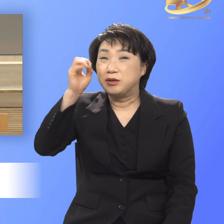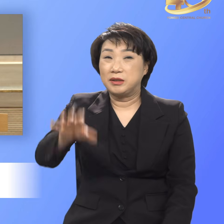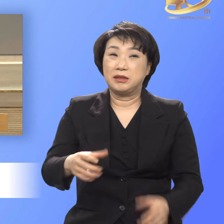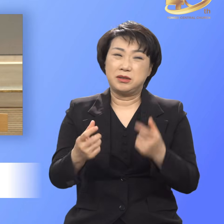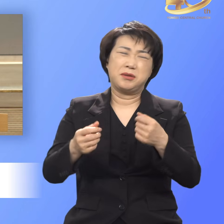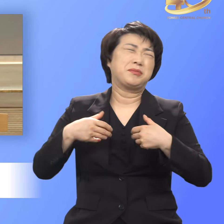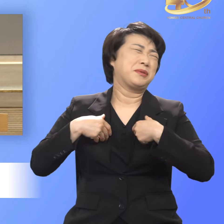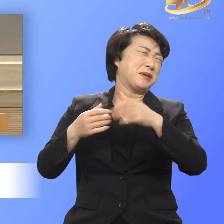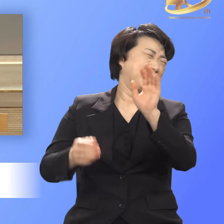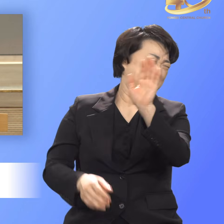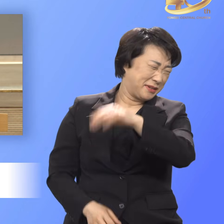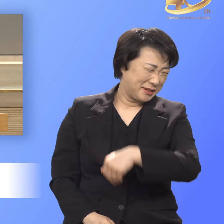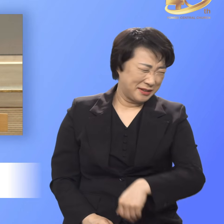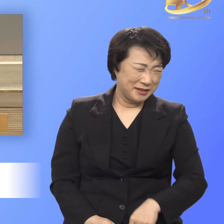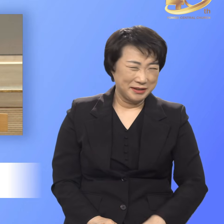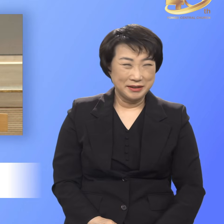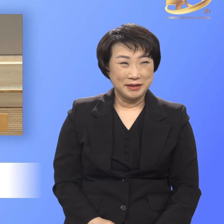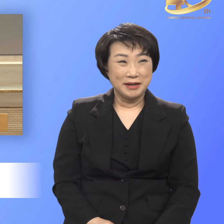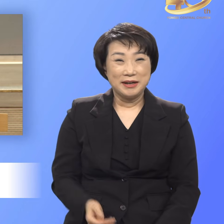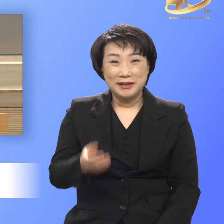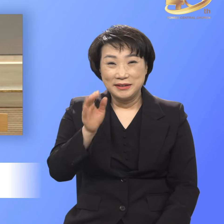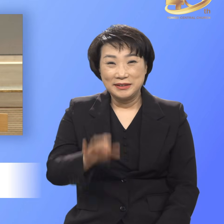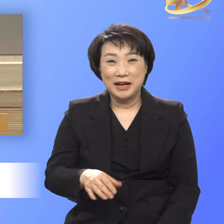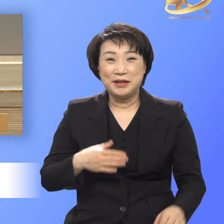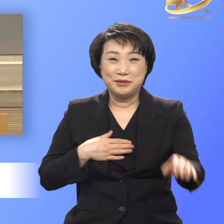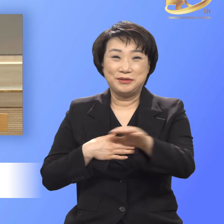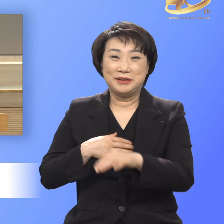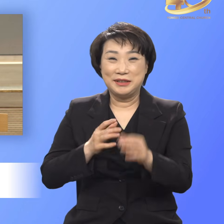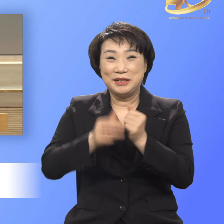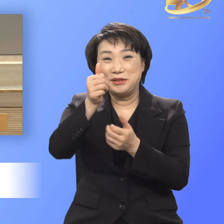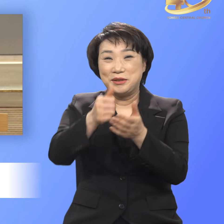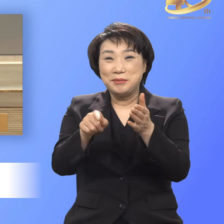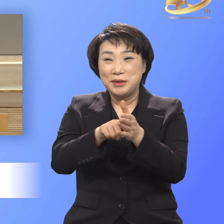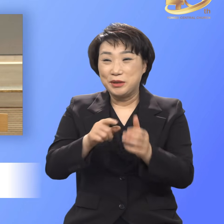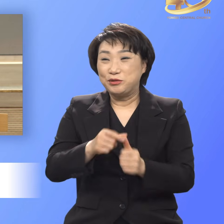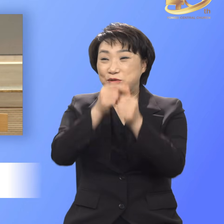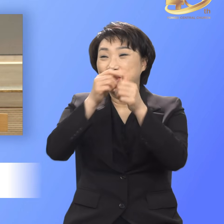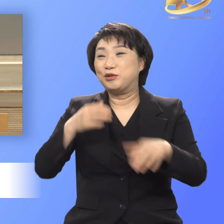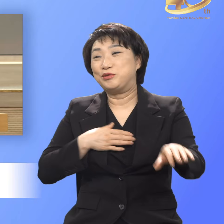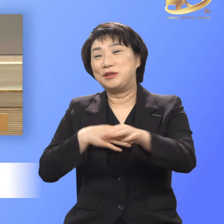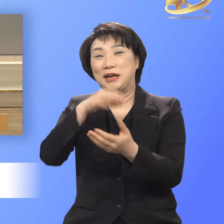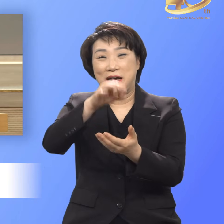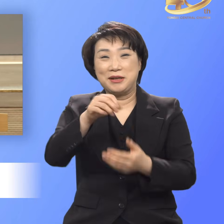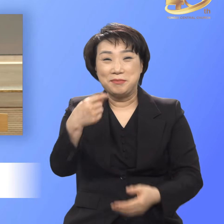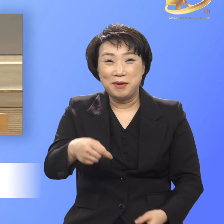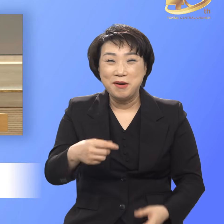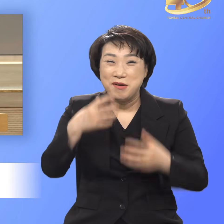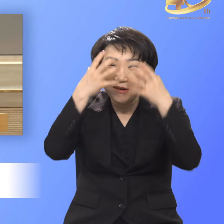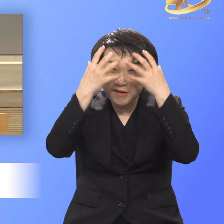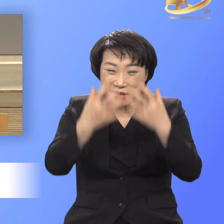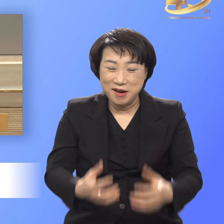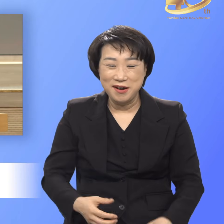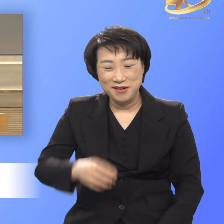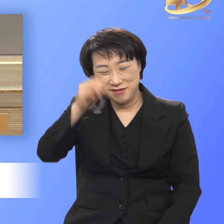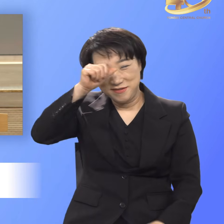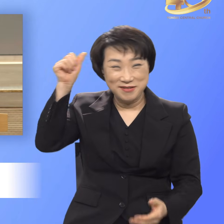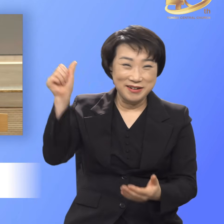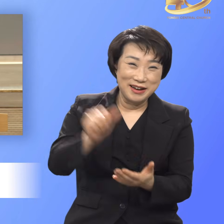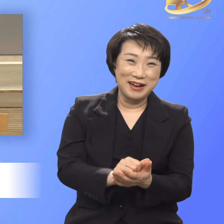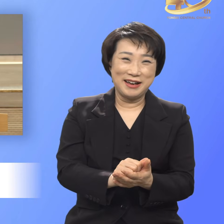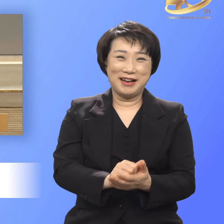가치 없다 이 말이야. 그러나 우리가 예수 믿고 구원받은 자의 가치는 어마어마하다.